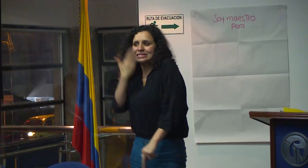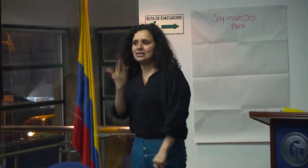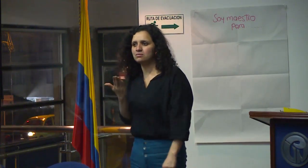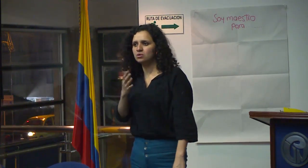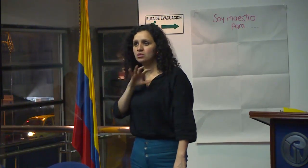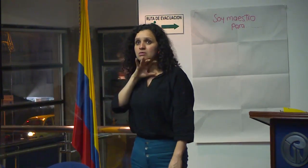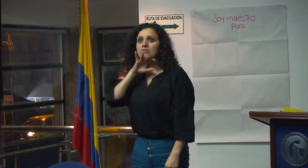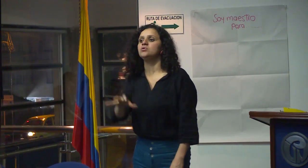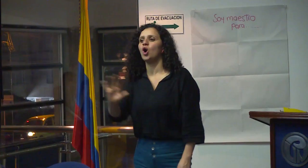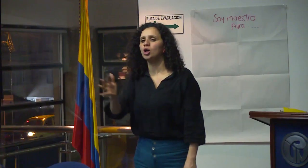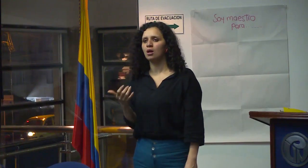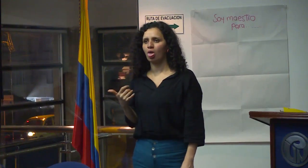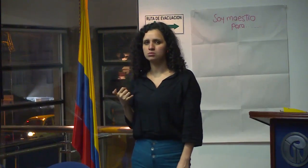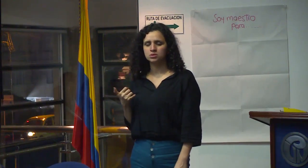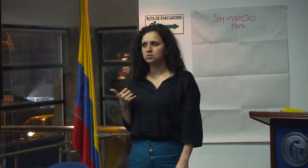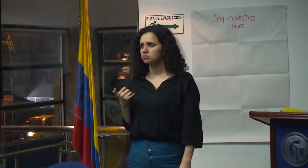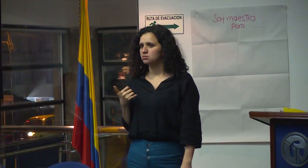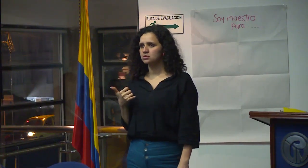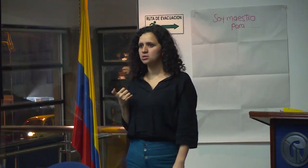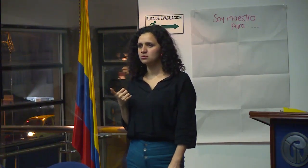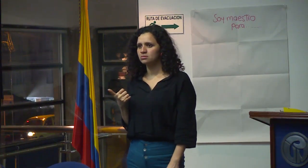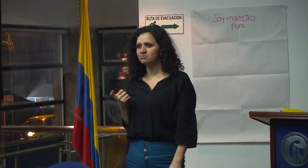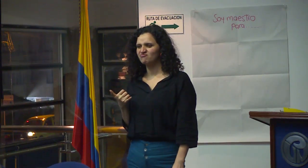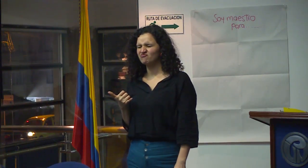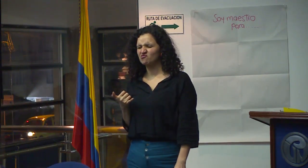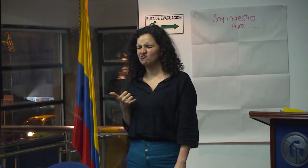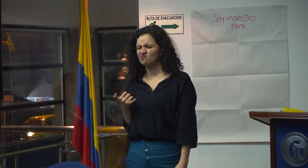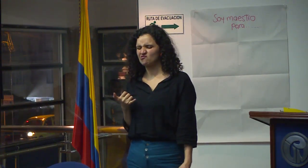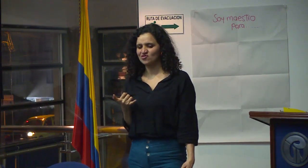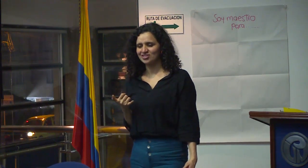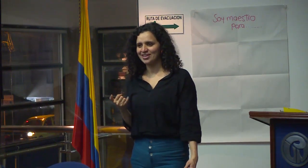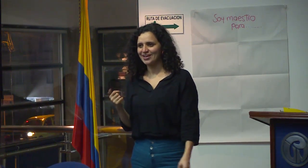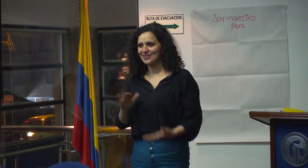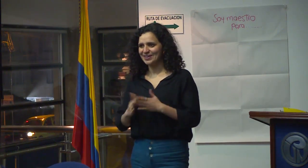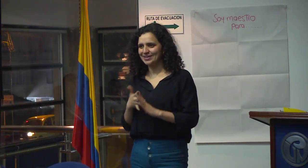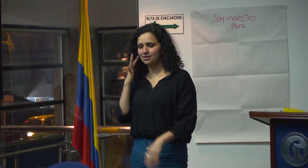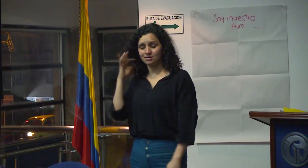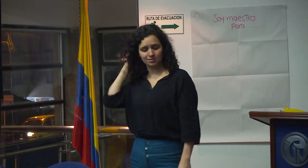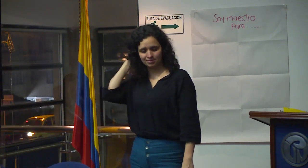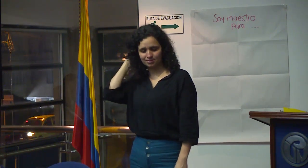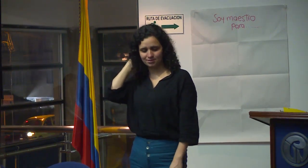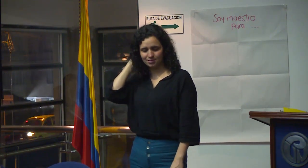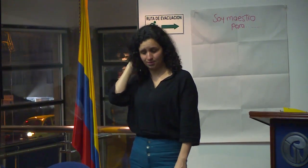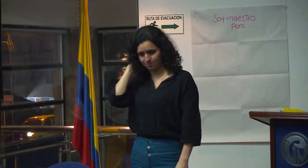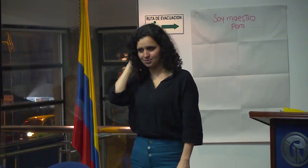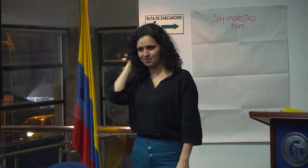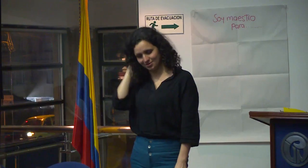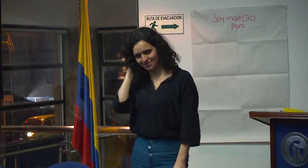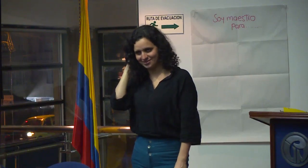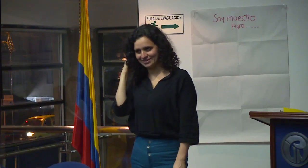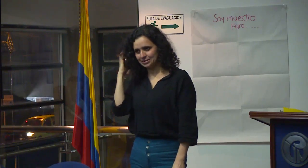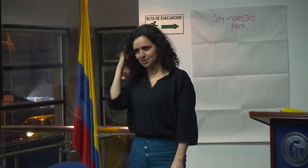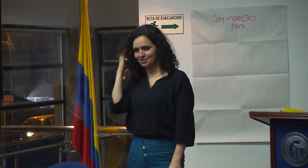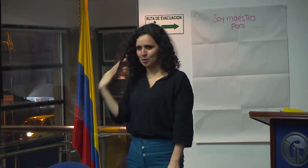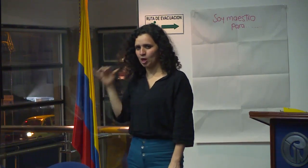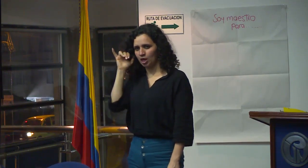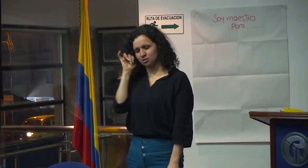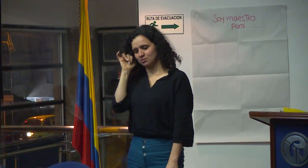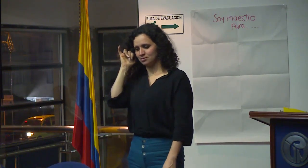un esfero todo el tiempo haciéndole clic al retráctil, para nosotros se nos vuelve psicótico,